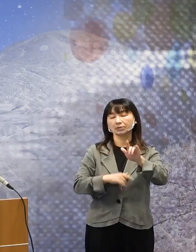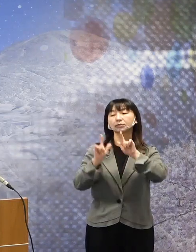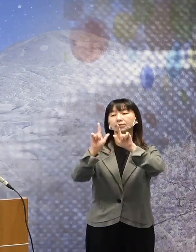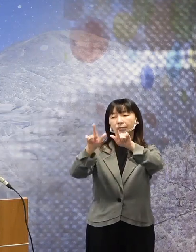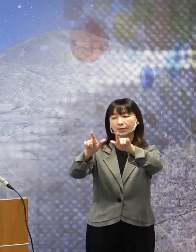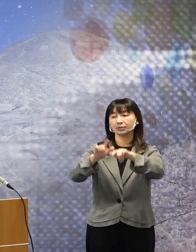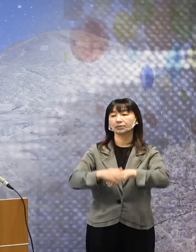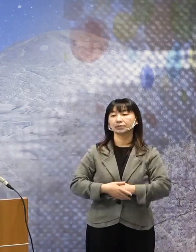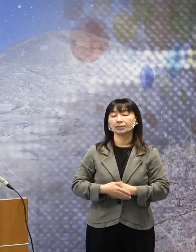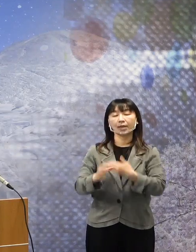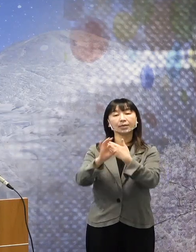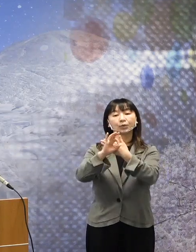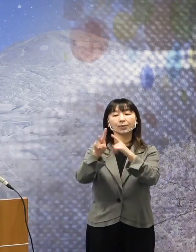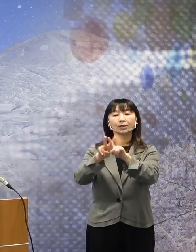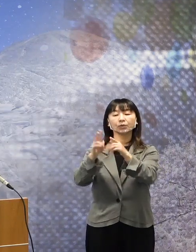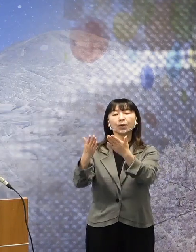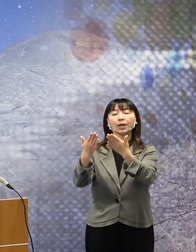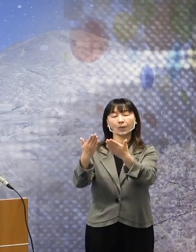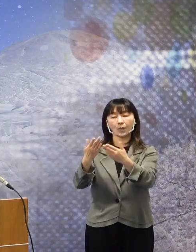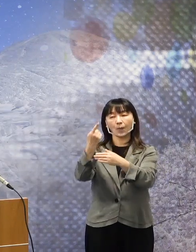えば小学校が先ほど